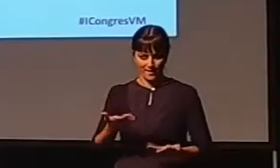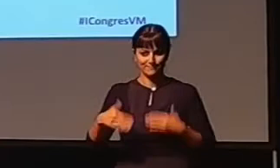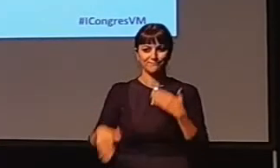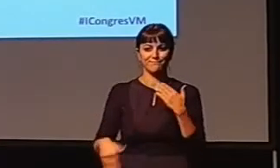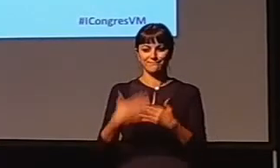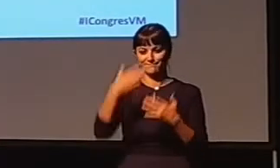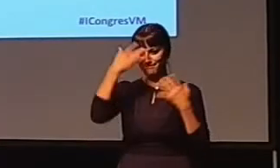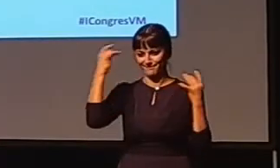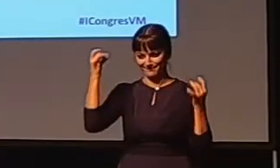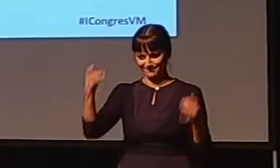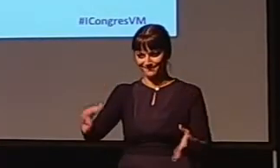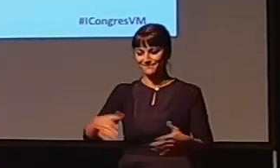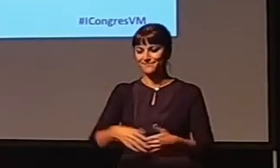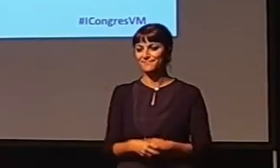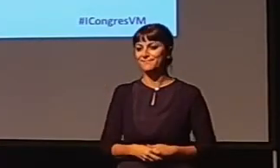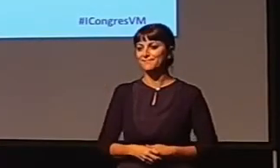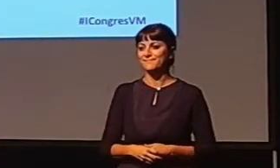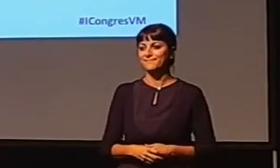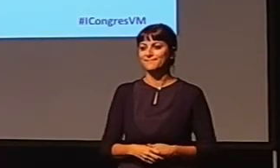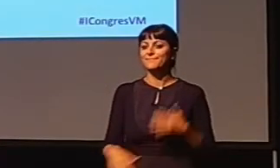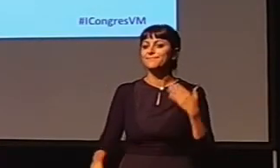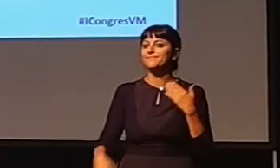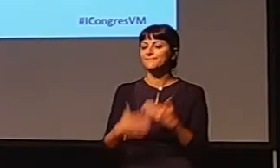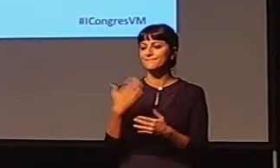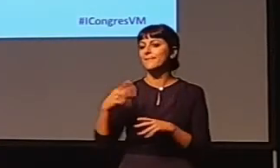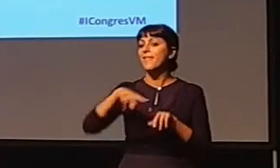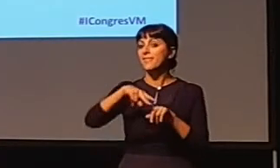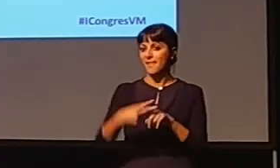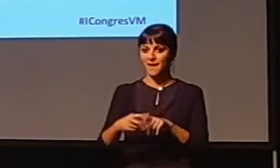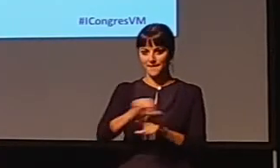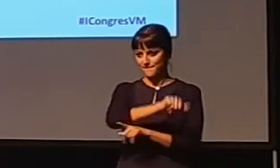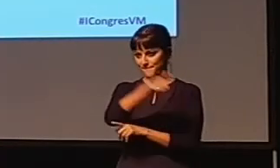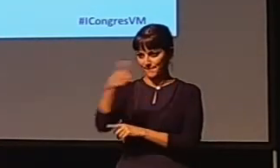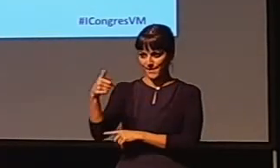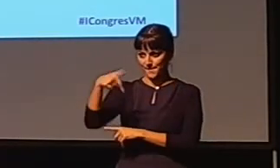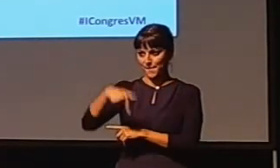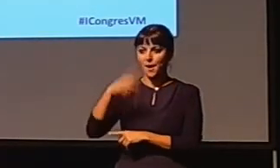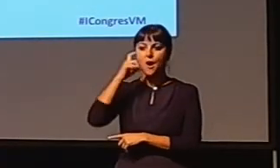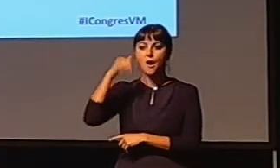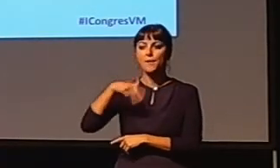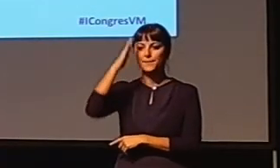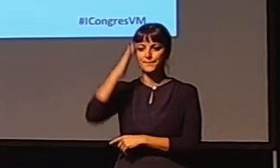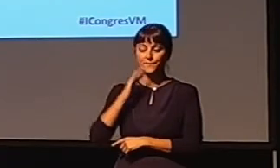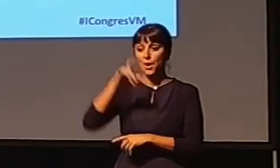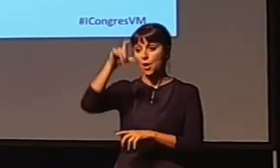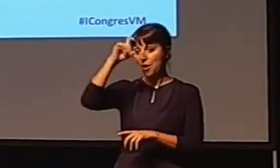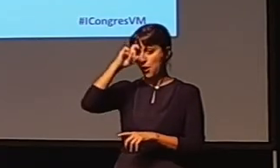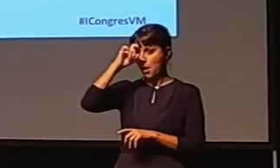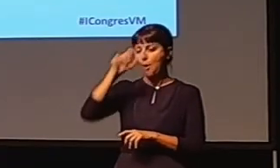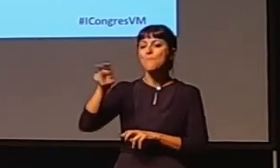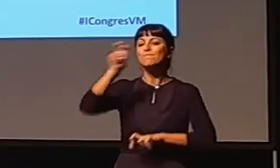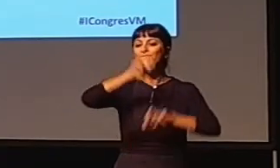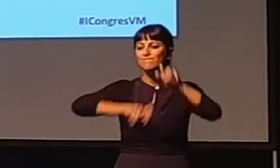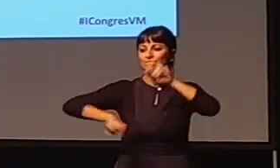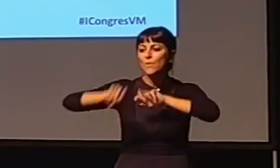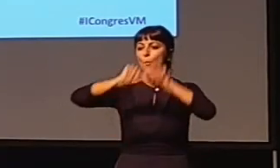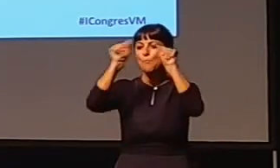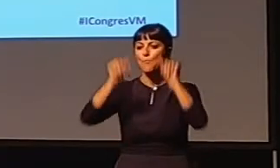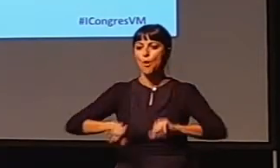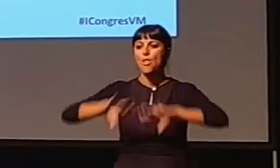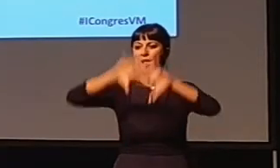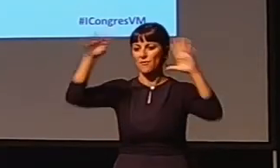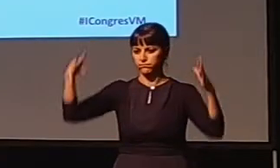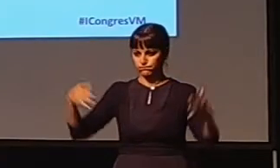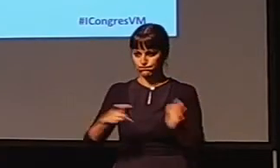Comencem, per fi. Comencem amb el primer taller del matí, que es titula A la recerca d'un model integral d'abordatge